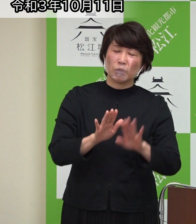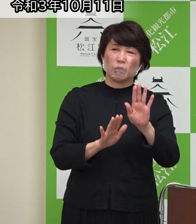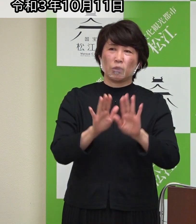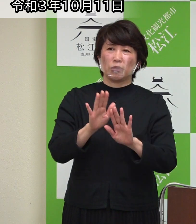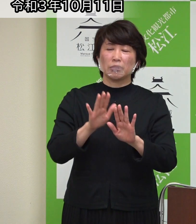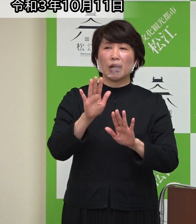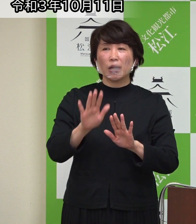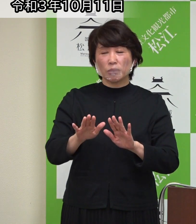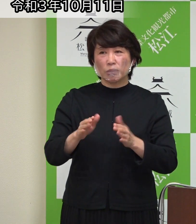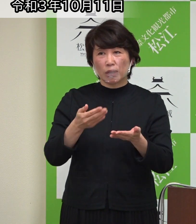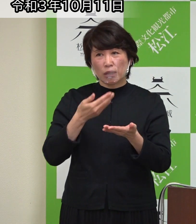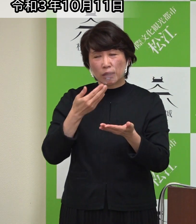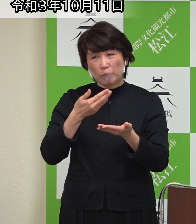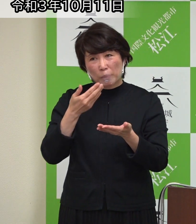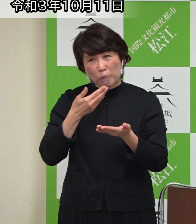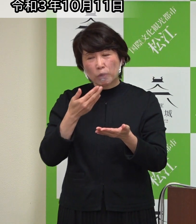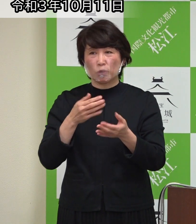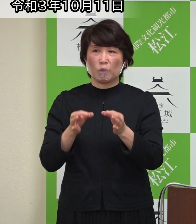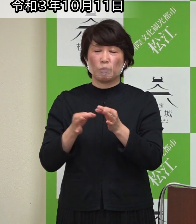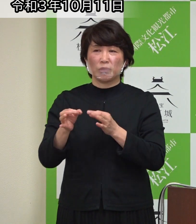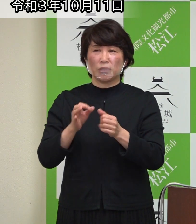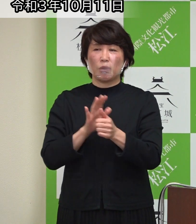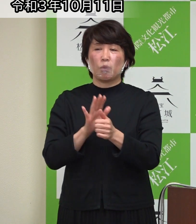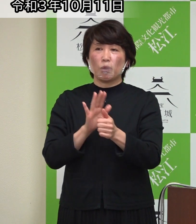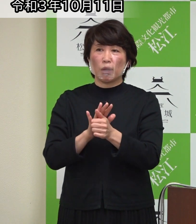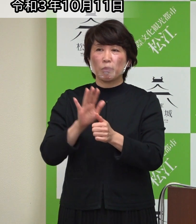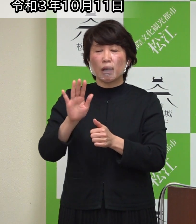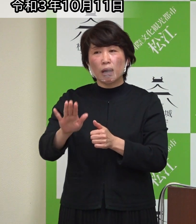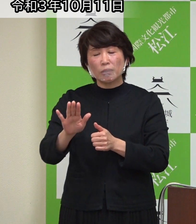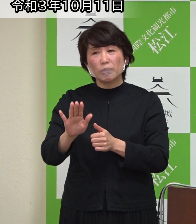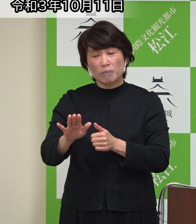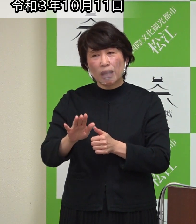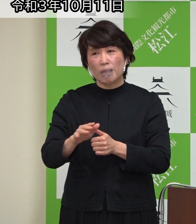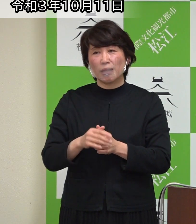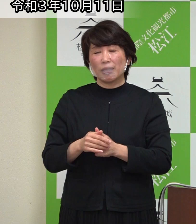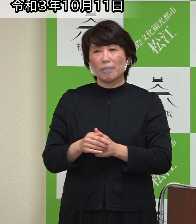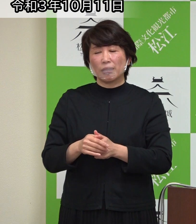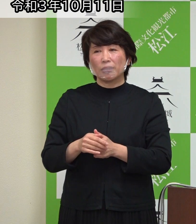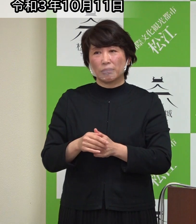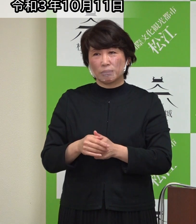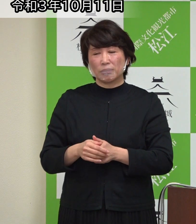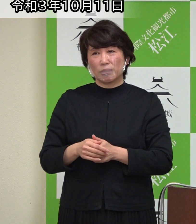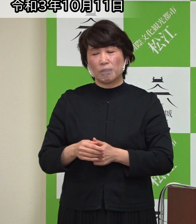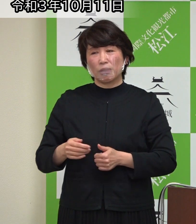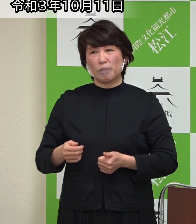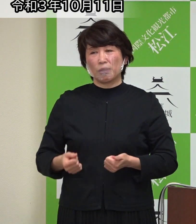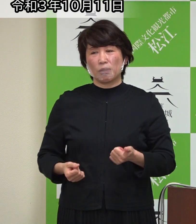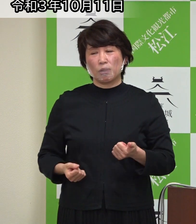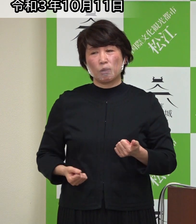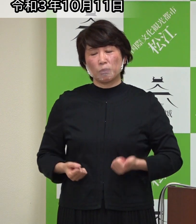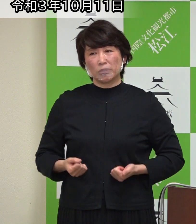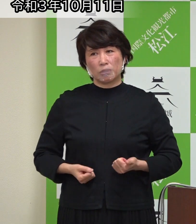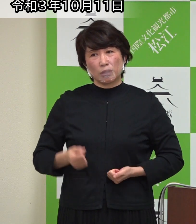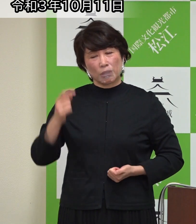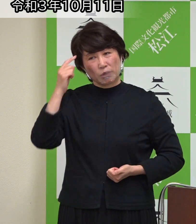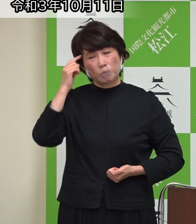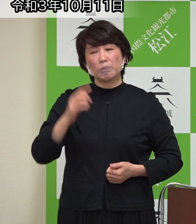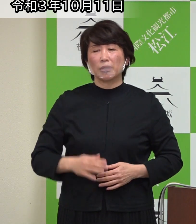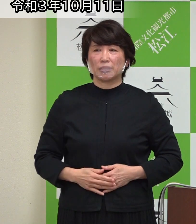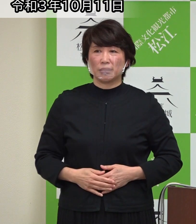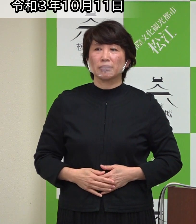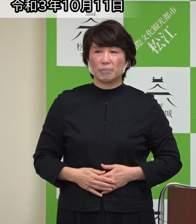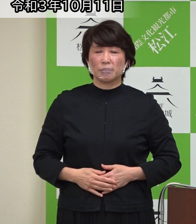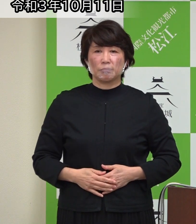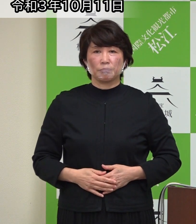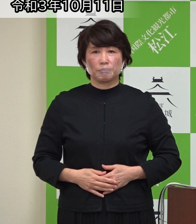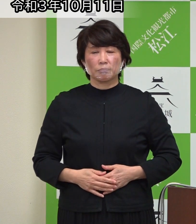こうなんか掴んでいくといいんじゃないかなって個人的には思いますけど、はい、ちょっとすみません、テレビはちょっとそういうところがありました。 わかりました、 はい、すみません、すみ